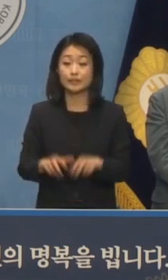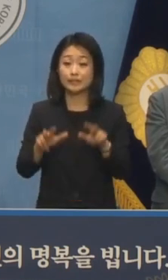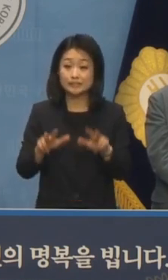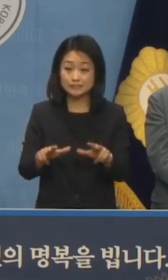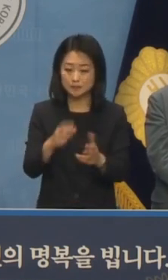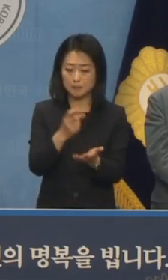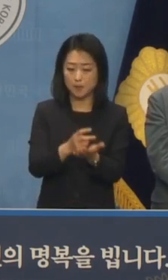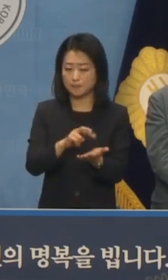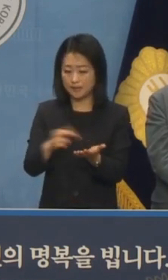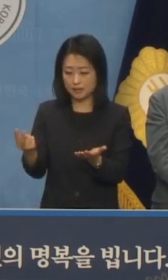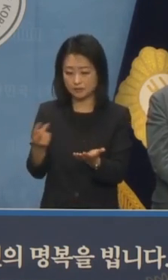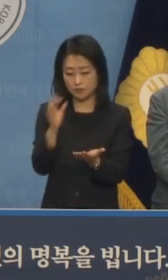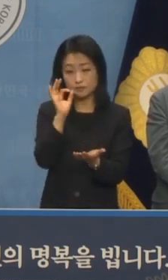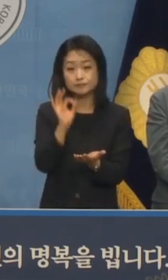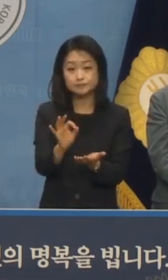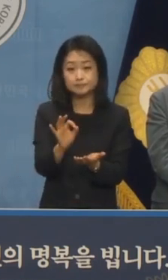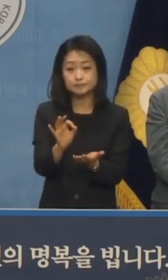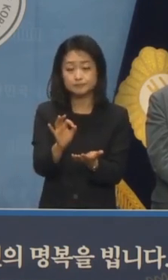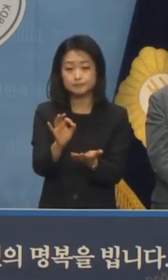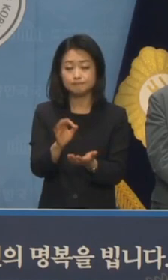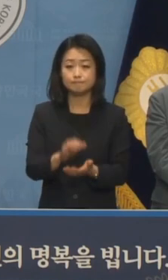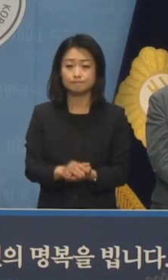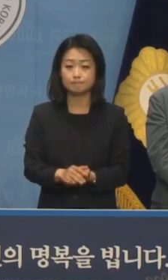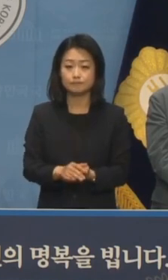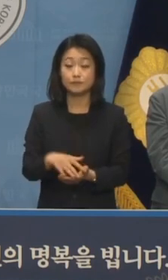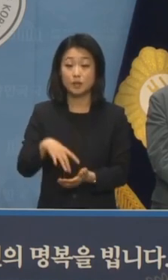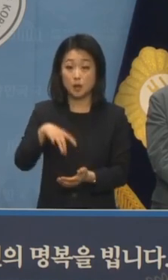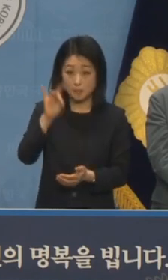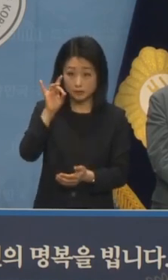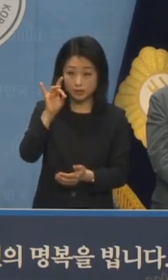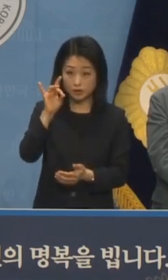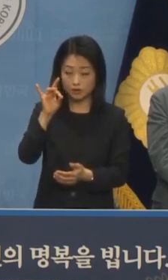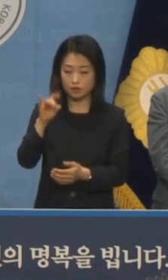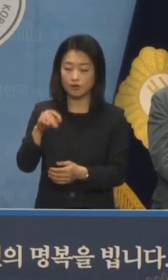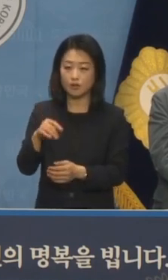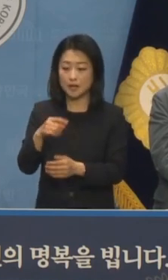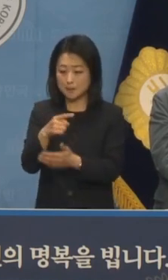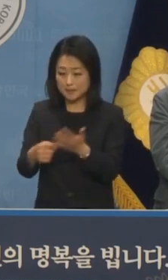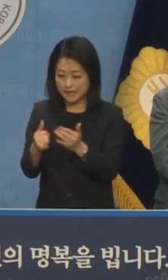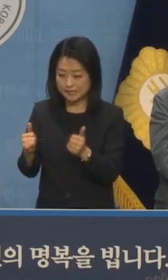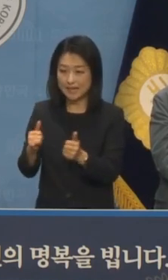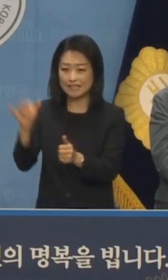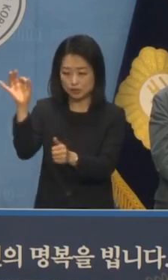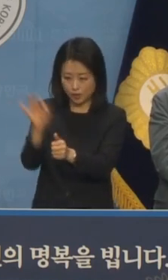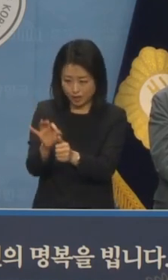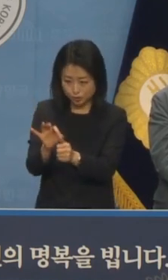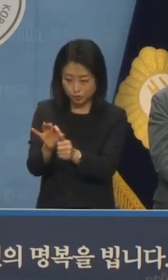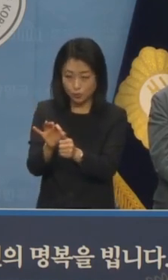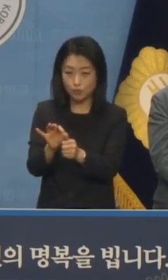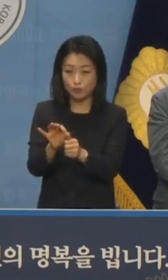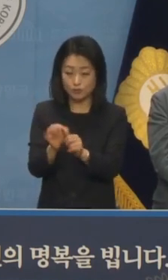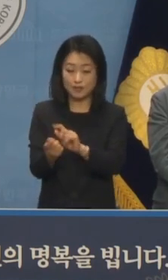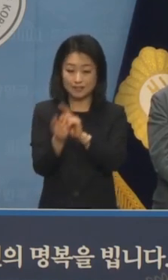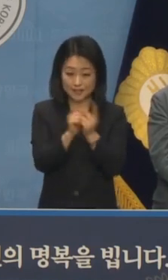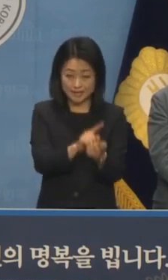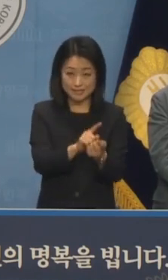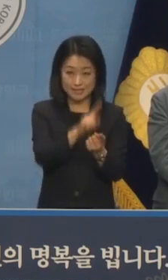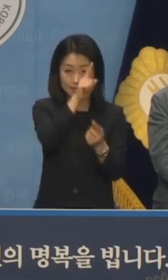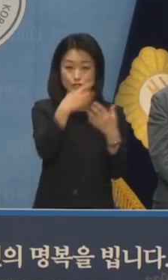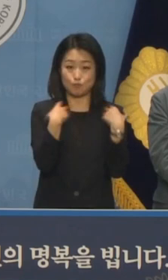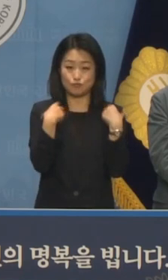현재 개정안의 중심은 선구제 후청구는 이런 피해자들에게 채권을